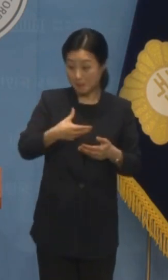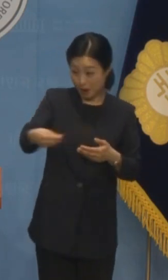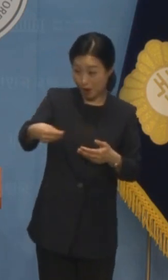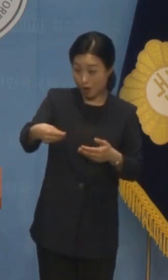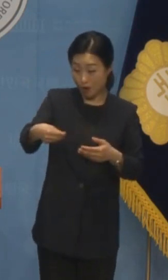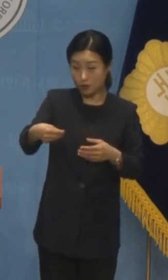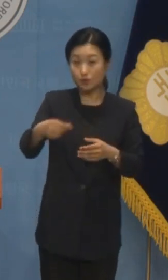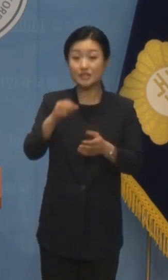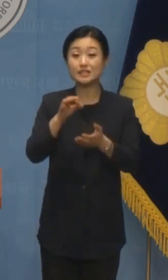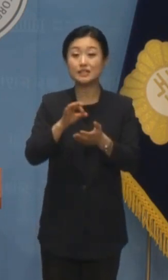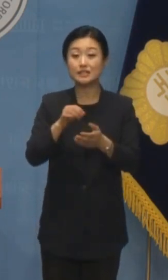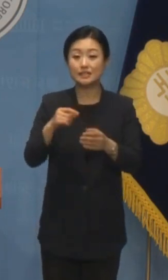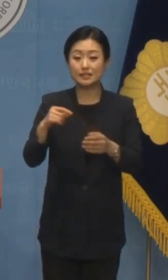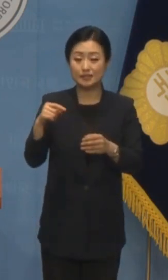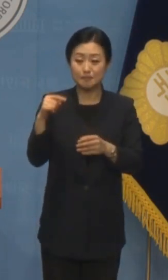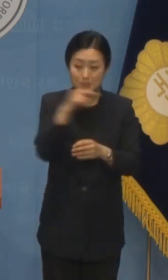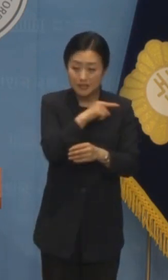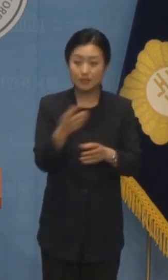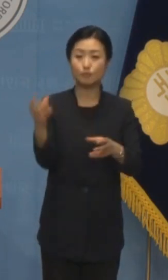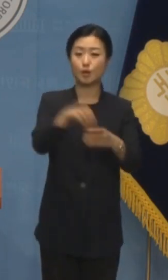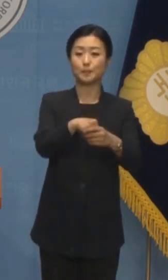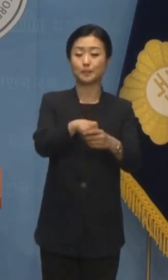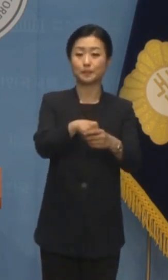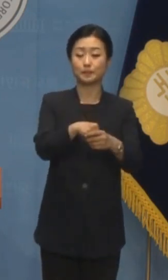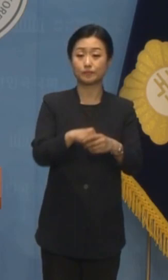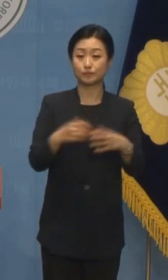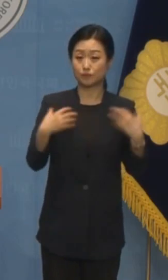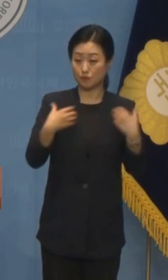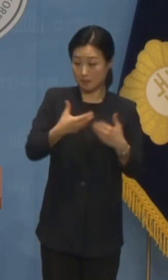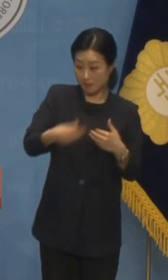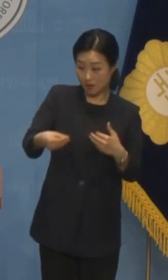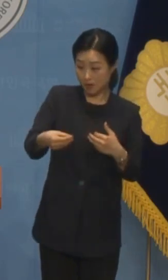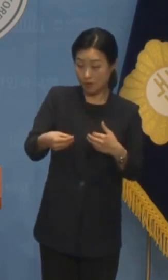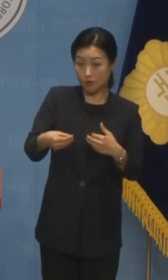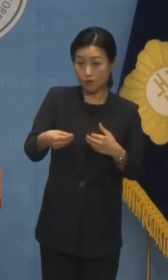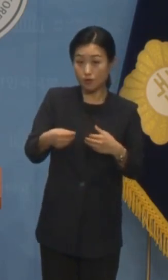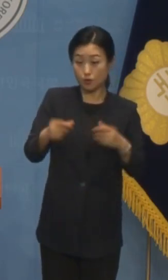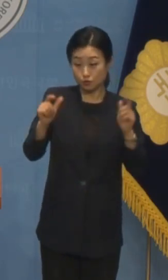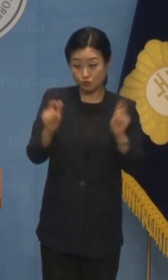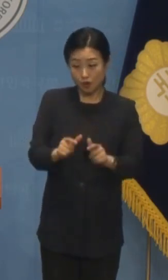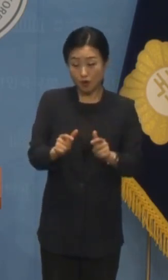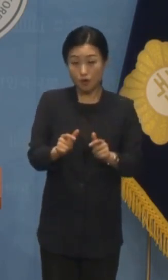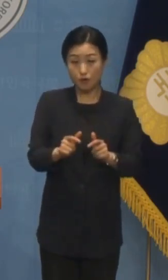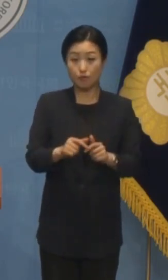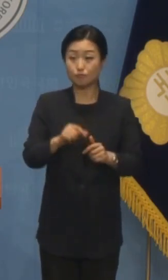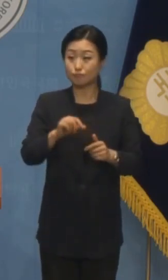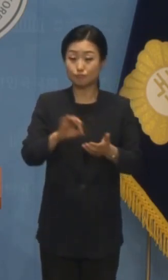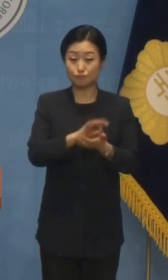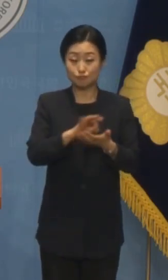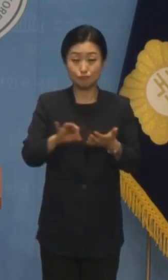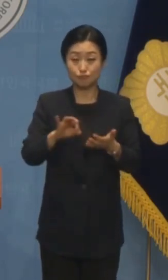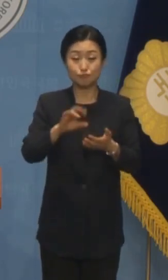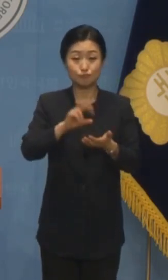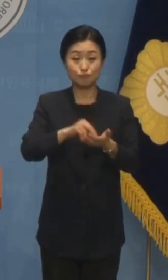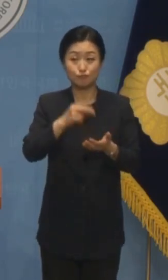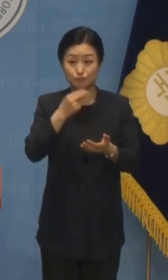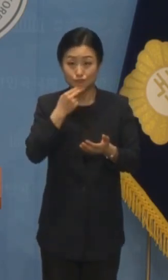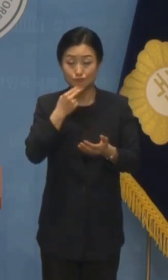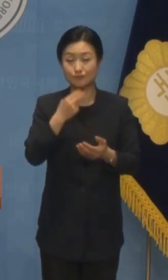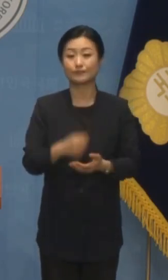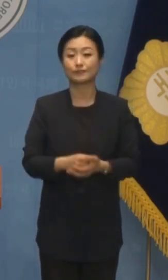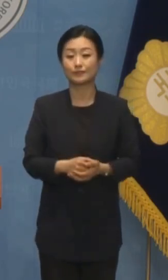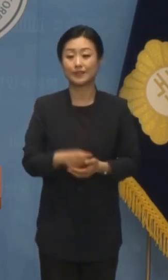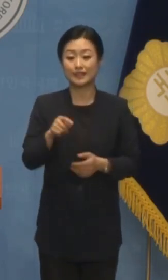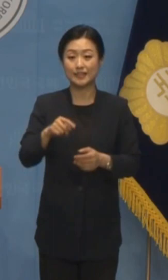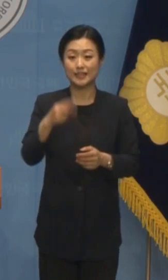돈도 총지출에 계산합니다. 정부가 빌려주는 돈만 전년보다 줄이면 재정 수지도 좋아진다는 이야기입니다.